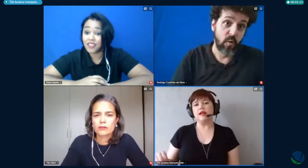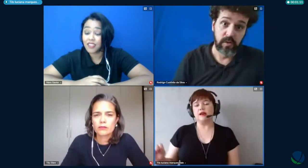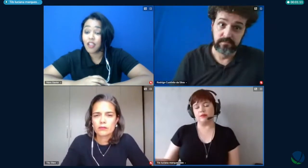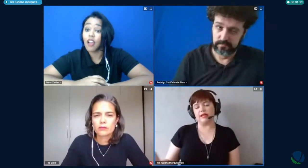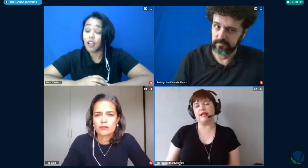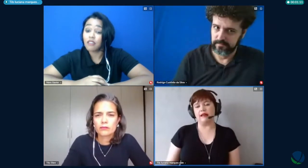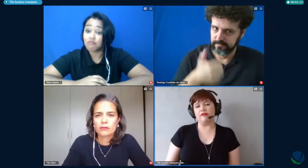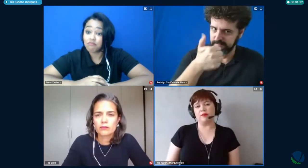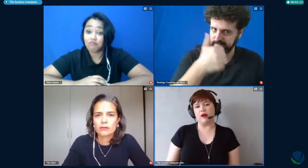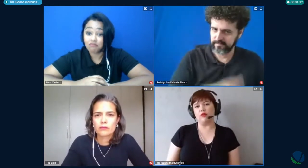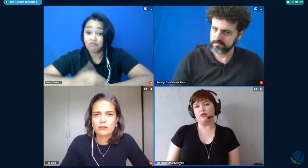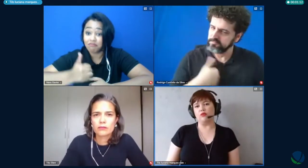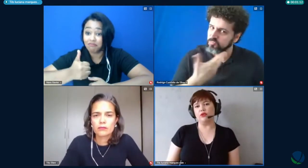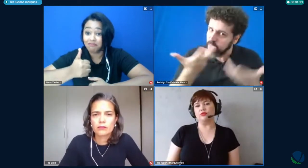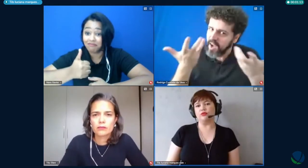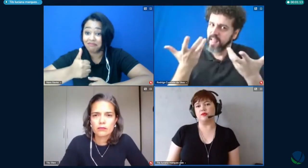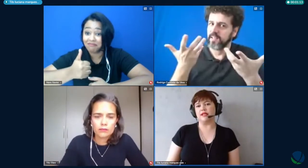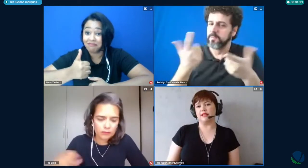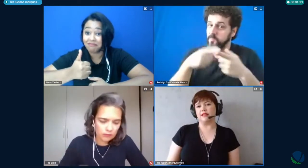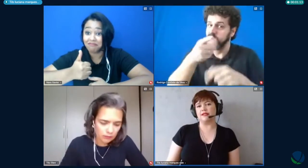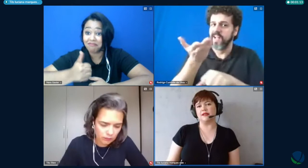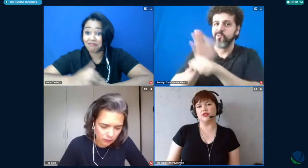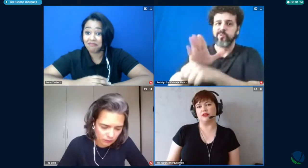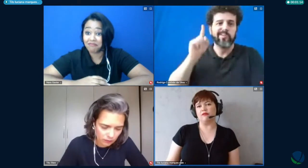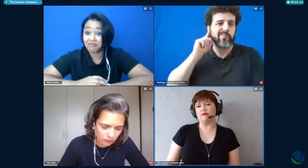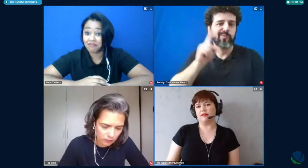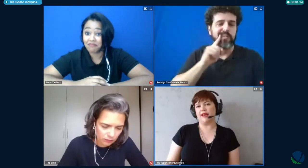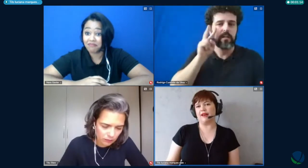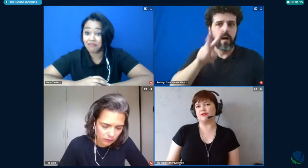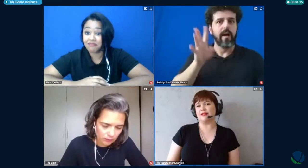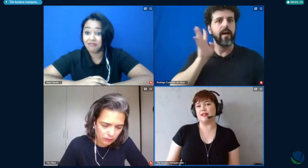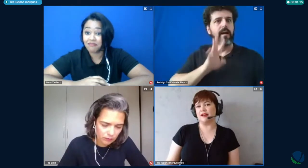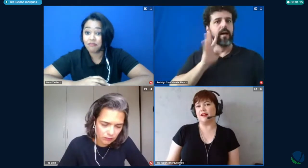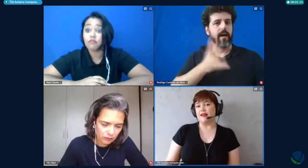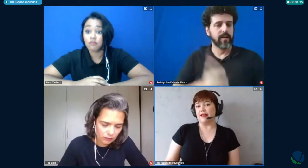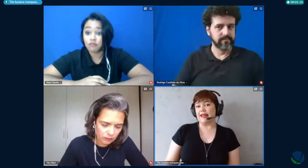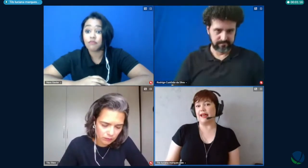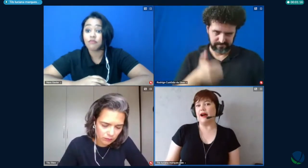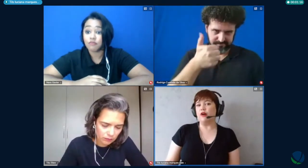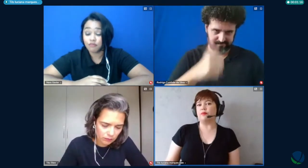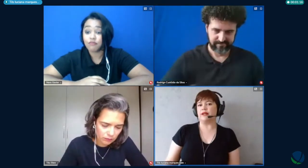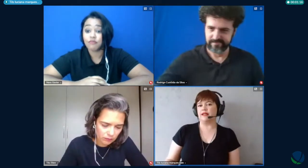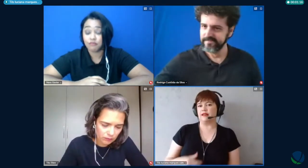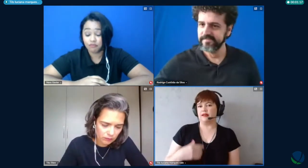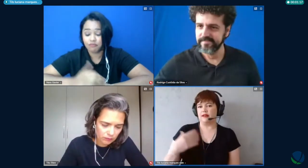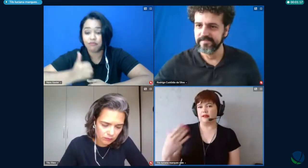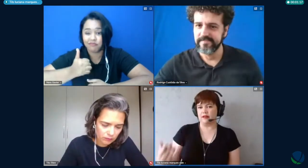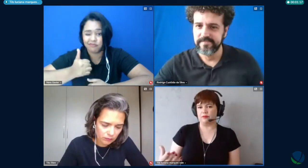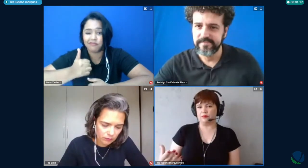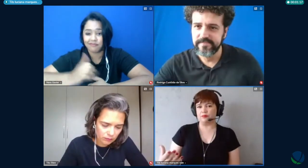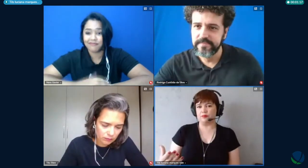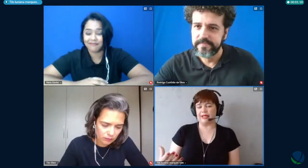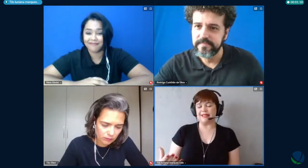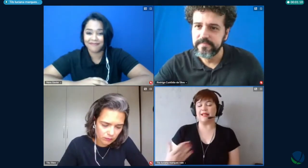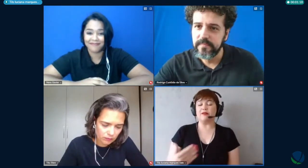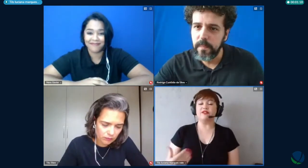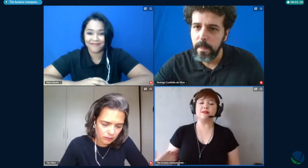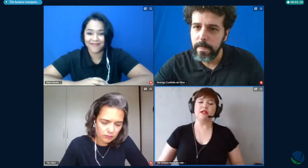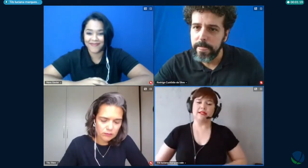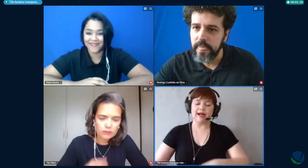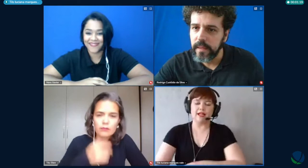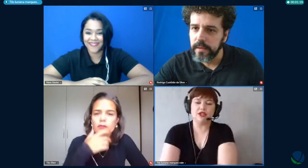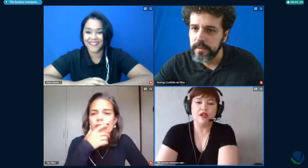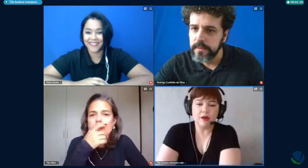link, para que leve para o YouTube. Seria interessante, então. Quero, seria legal para que pudesse